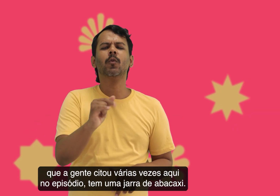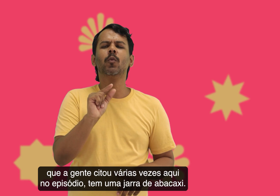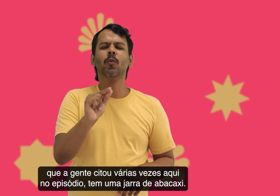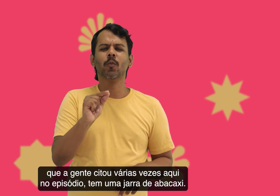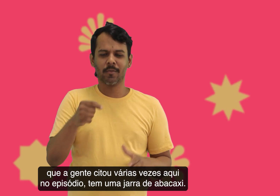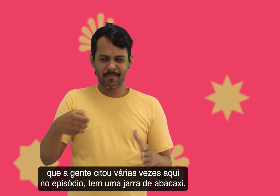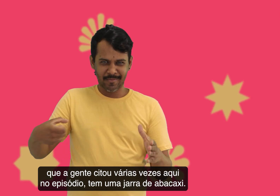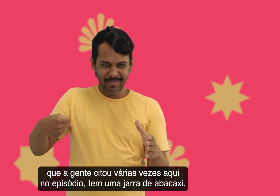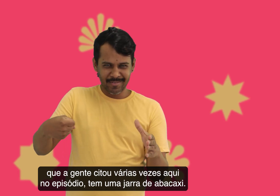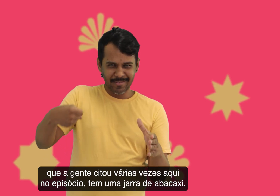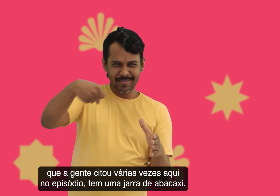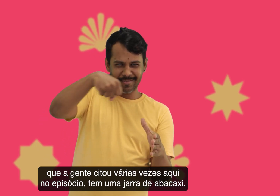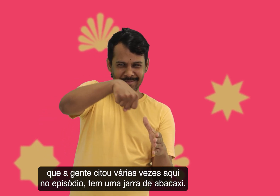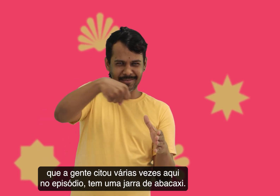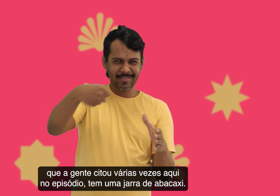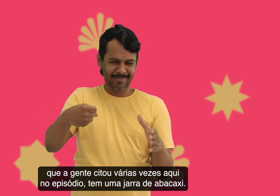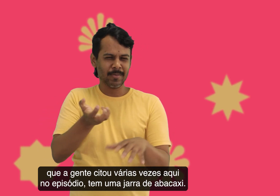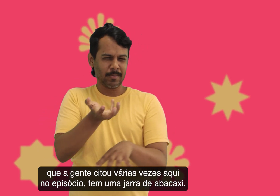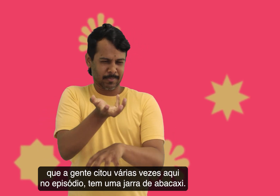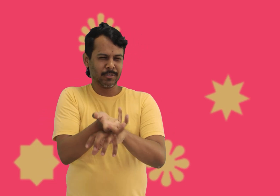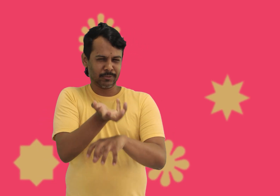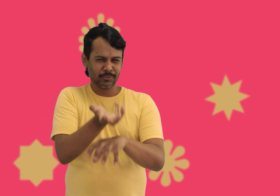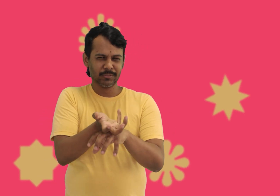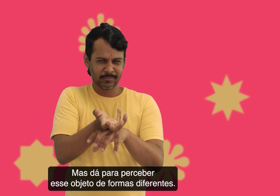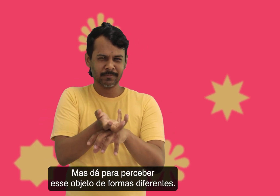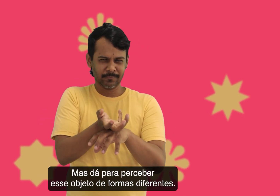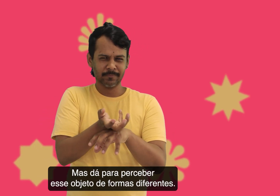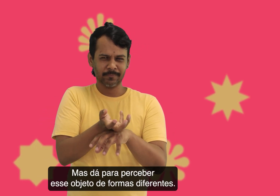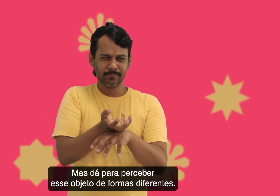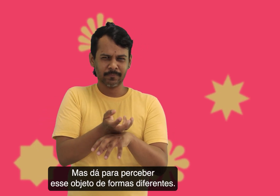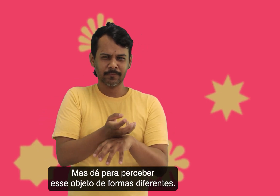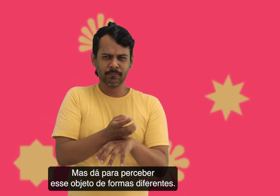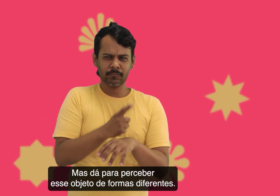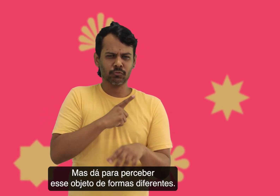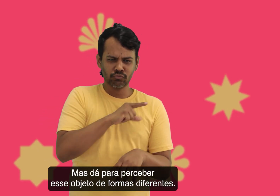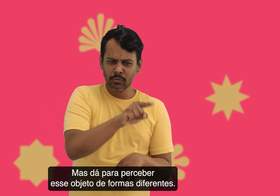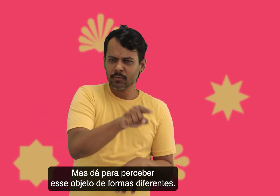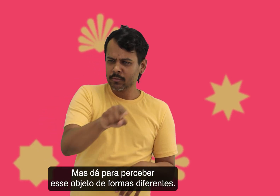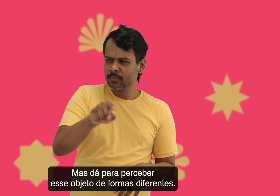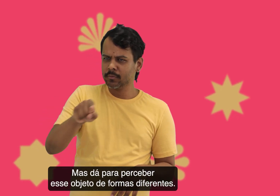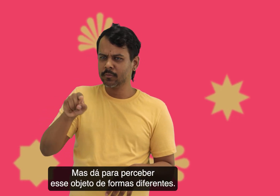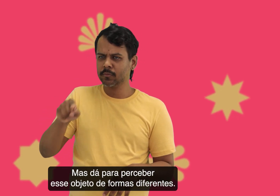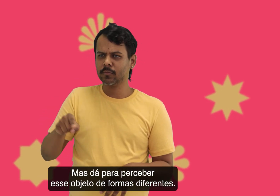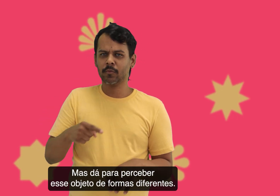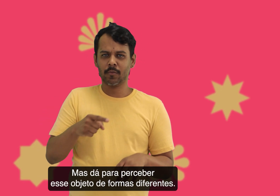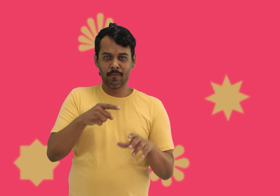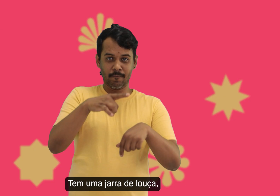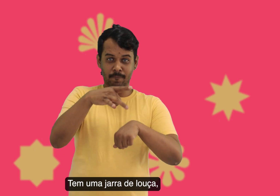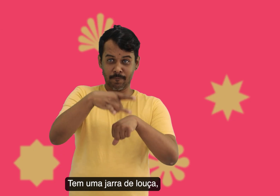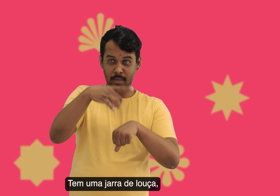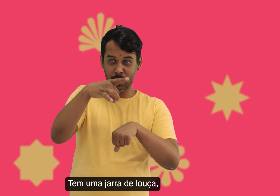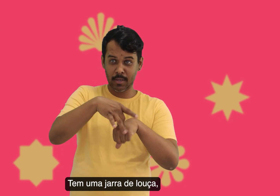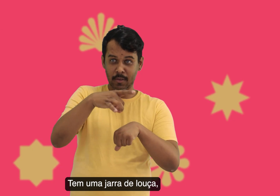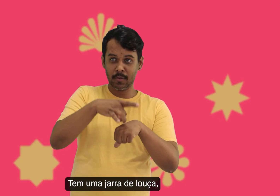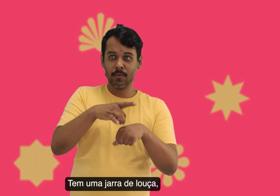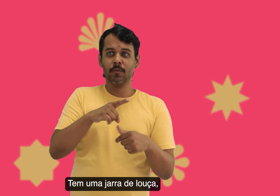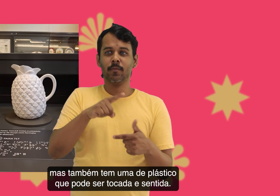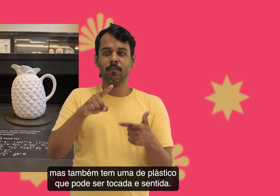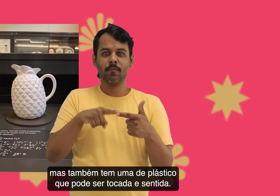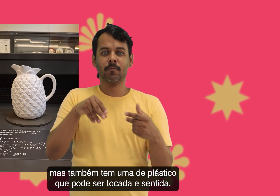vezes aqui no episódio, tem uma jarra de abacaxi. Mas dá para perceber esse objeto de formas diferentes. Tem uma jarra de louça, mas